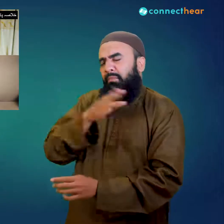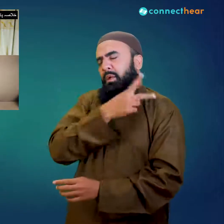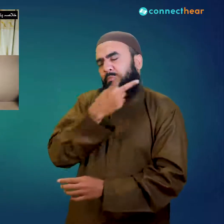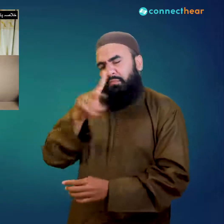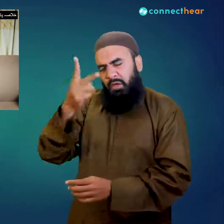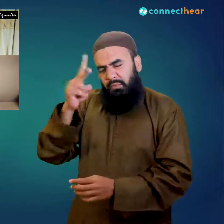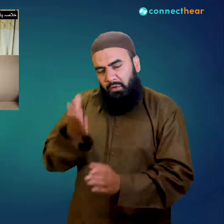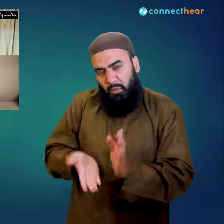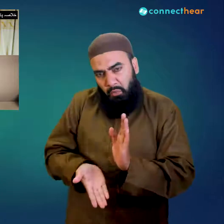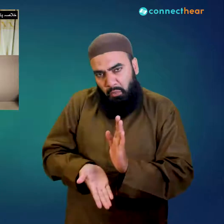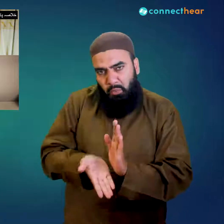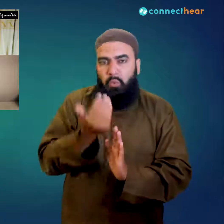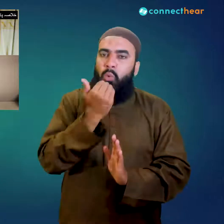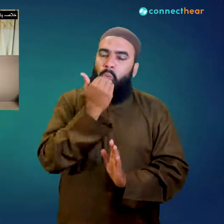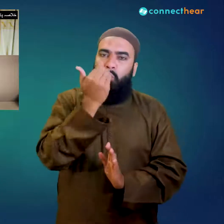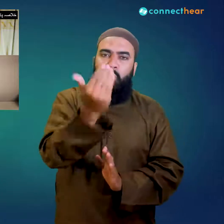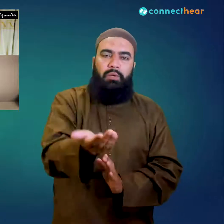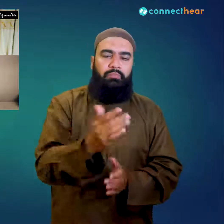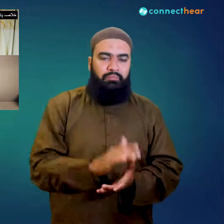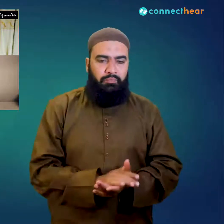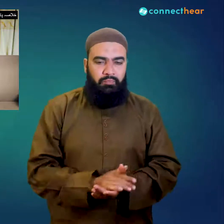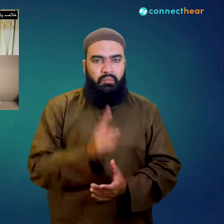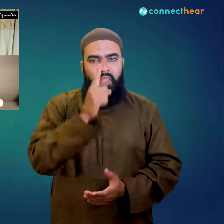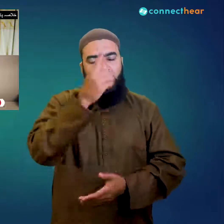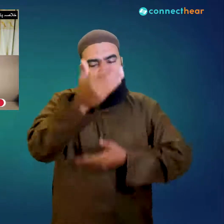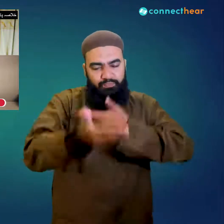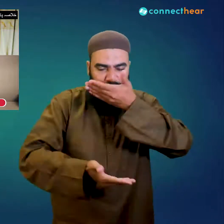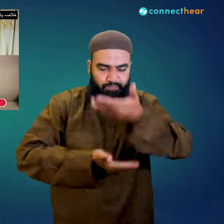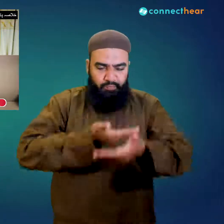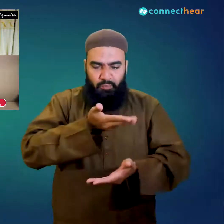چکا، اب یہ دوبارہ ہونے والا نہیں، اور ان کو بے